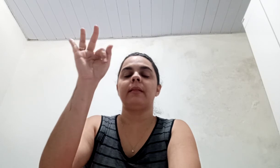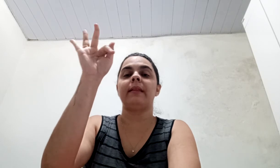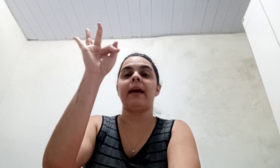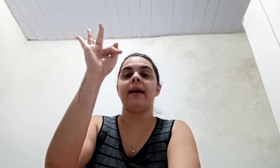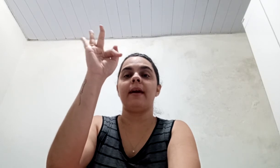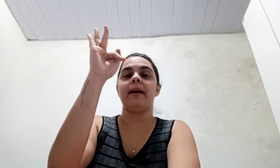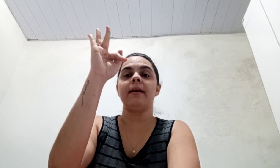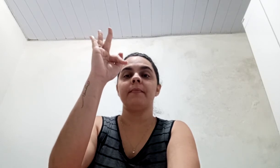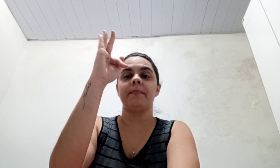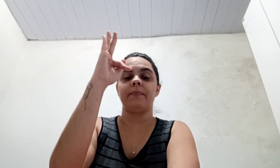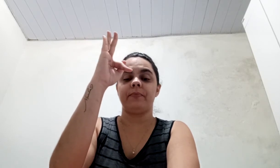T,